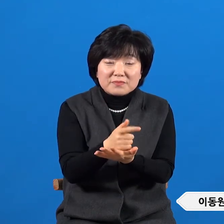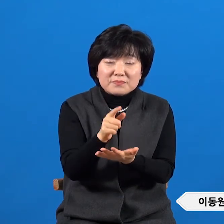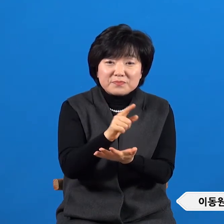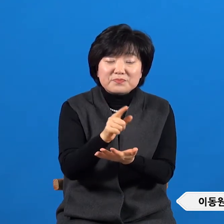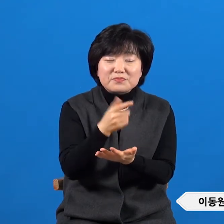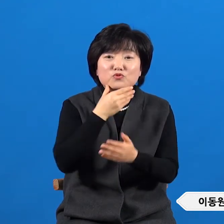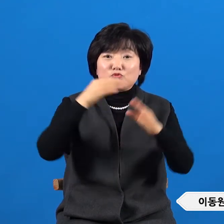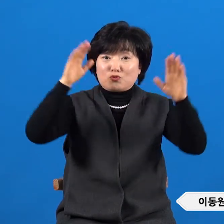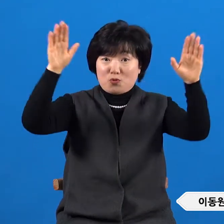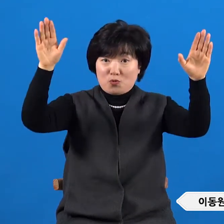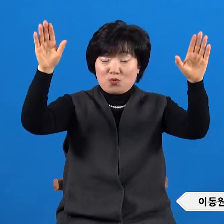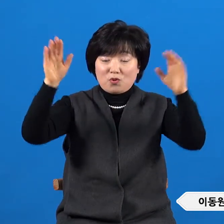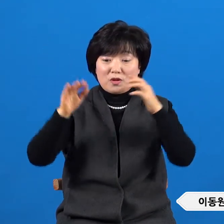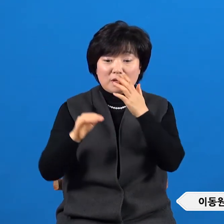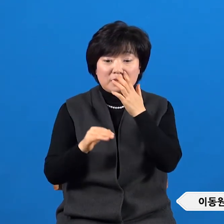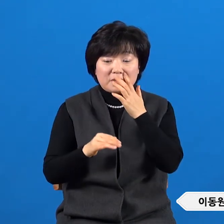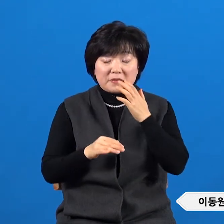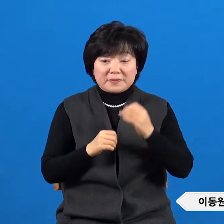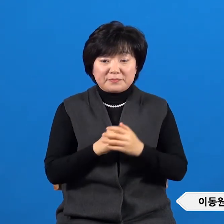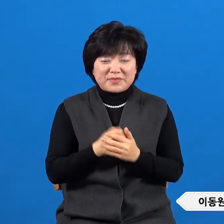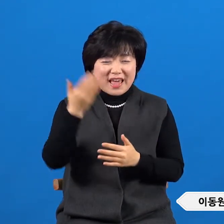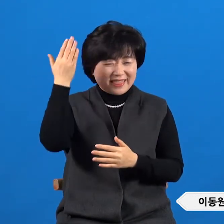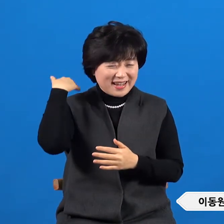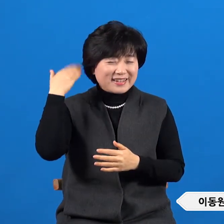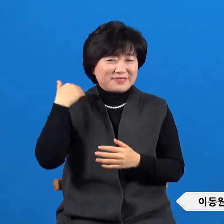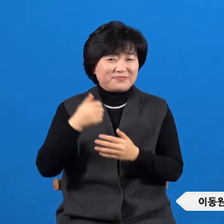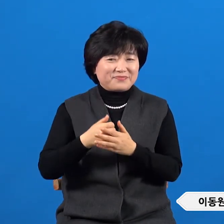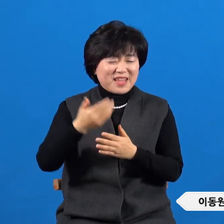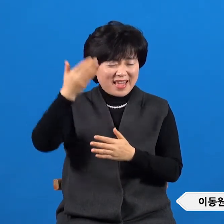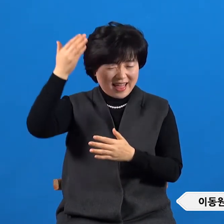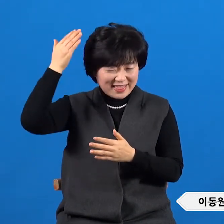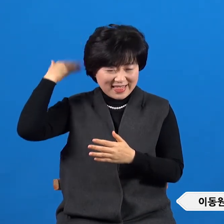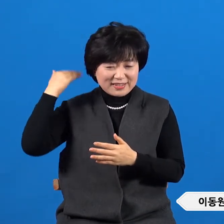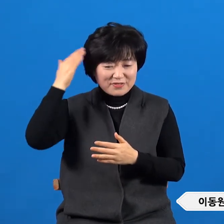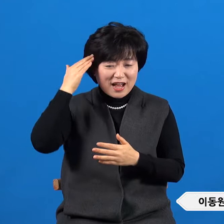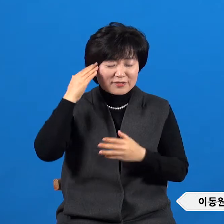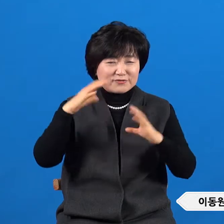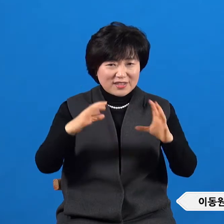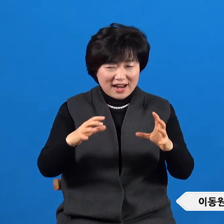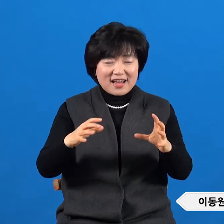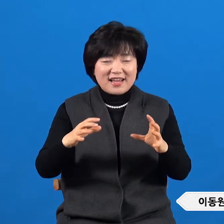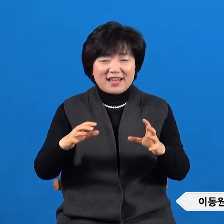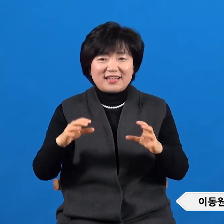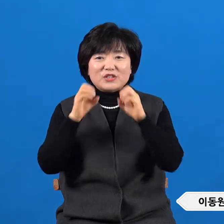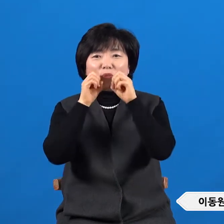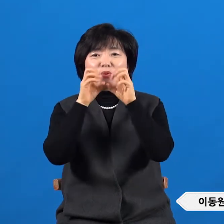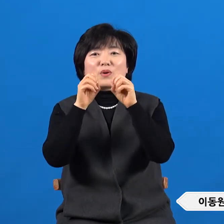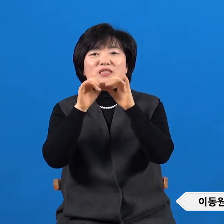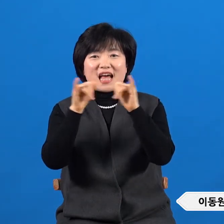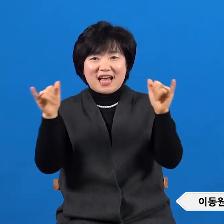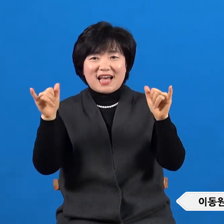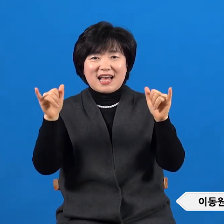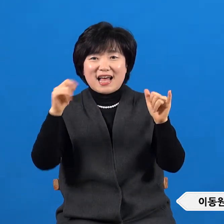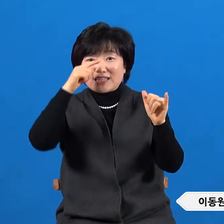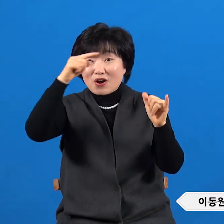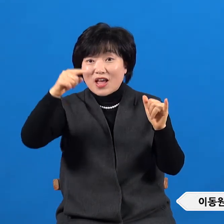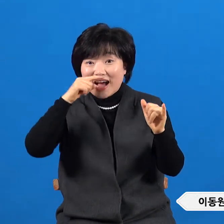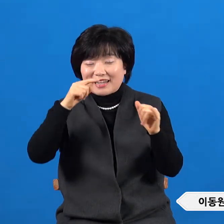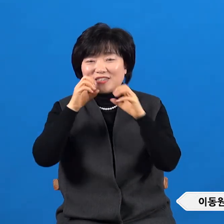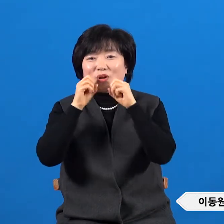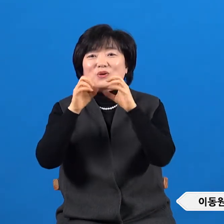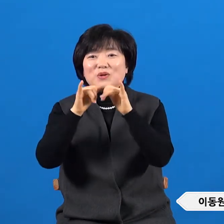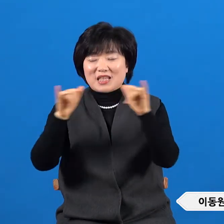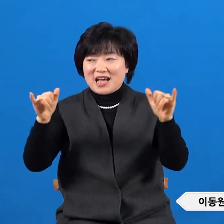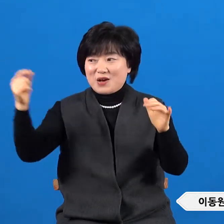감동하심, 이렇게 축도가 마무리 지어집니다. 한국 초대교회 야사에 보면 선교사, 한국에 온 지 얼마 안 되는